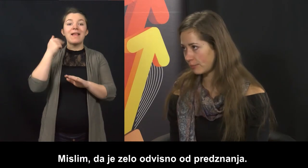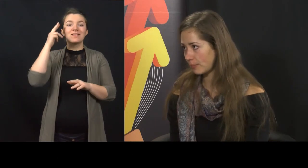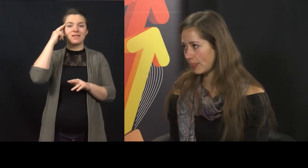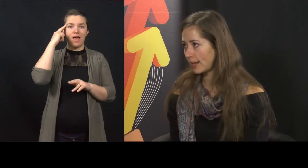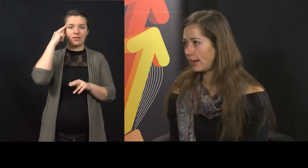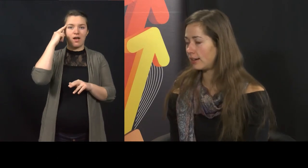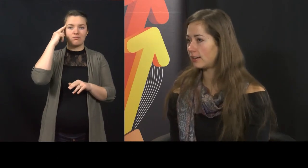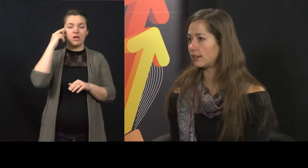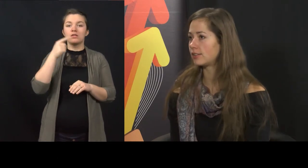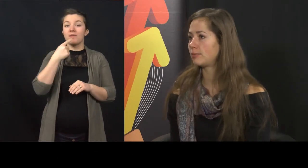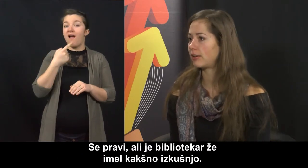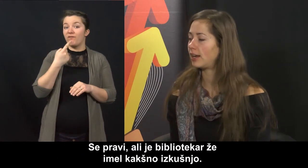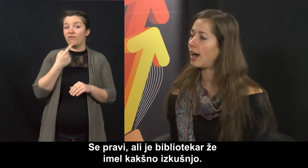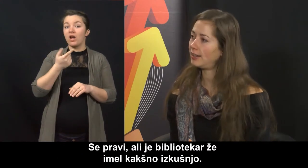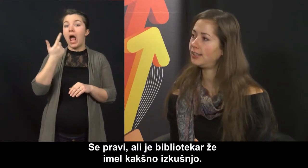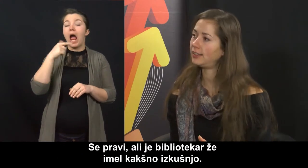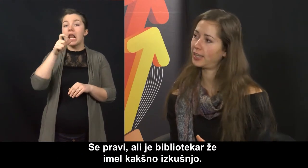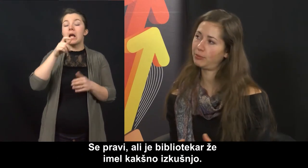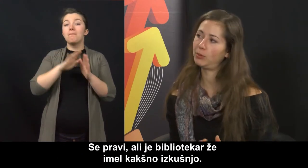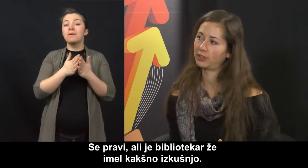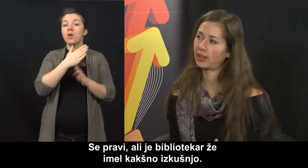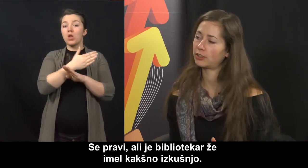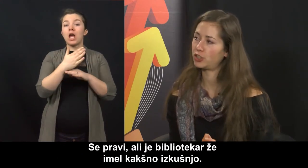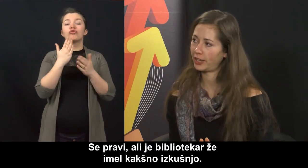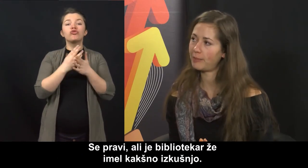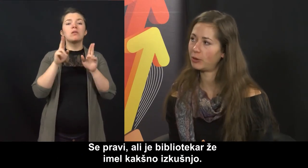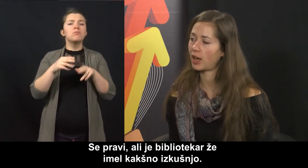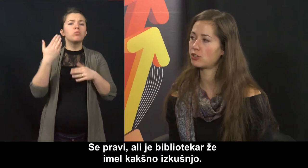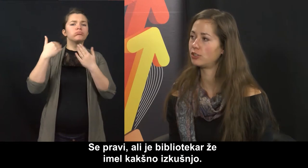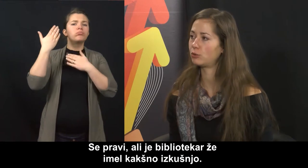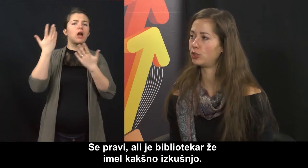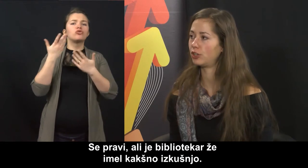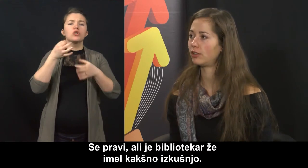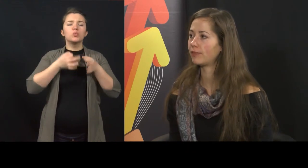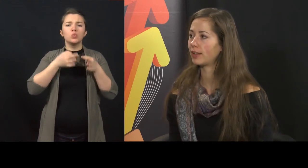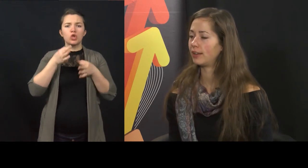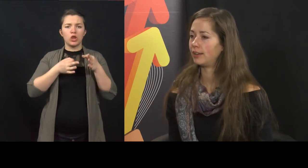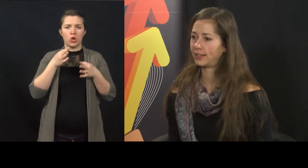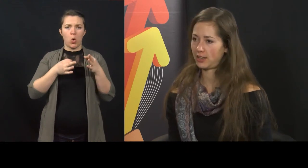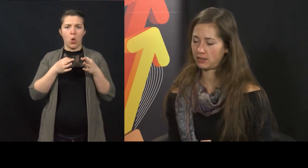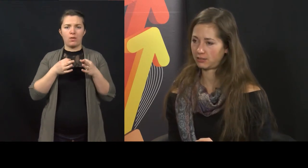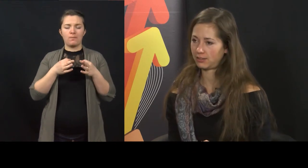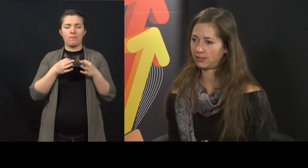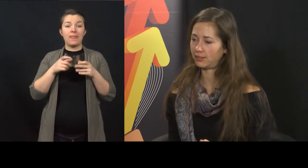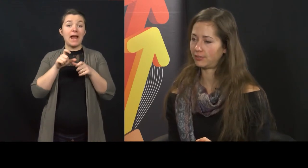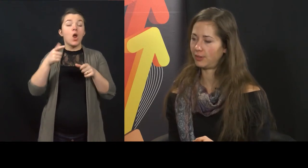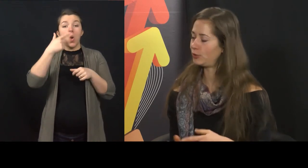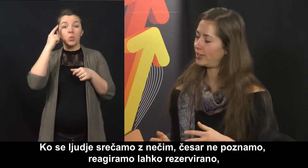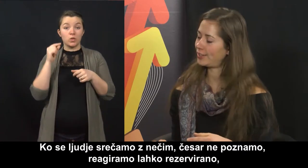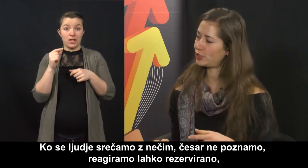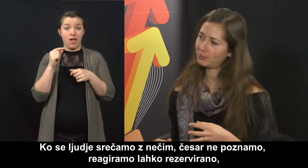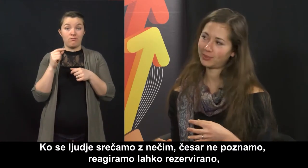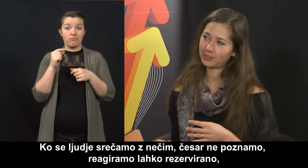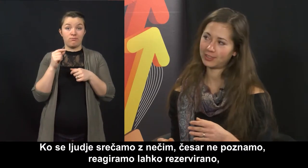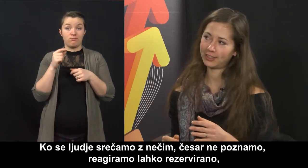predznanja. Se pravi, ali je bibliotekar že imel kakšno izkušnjo, ker